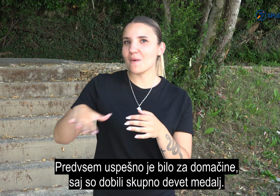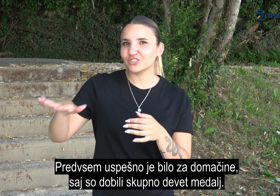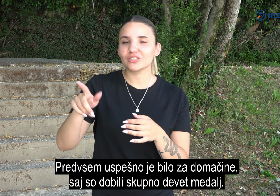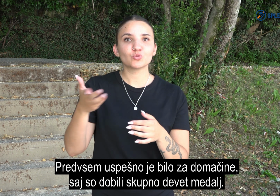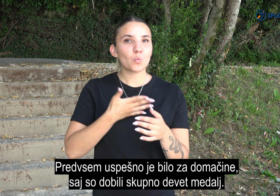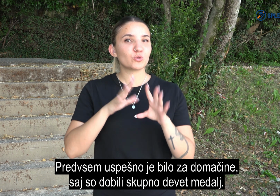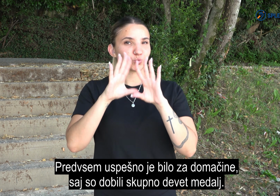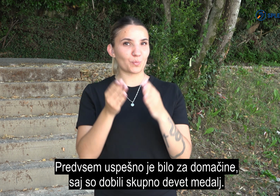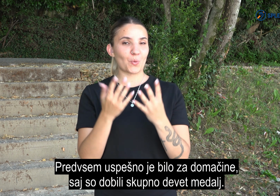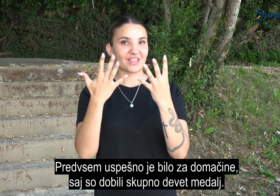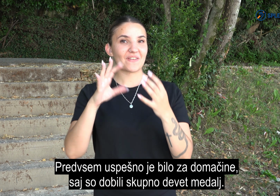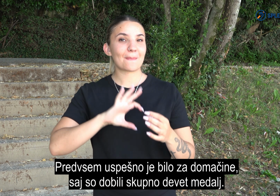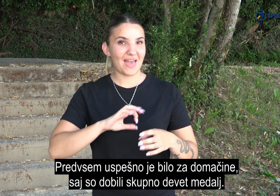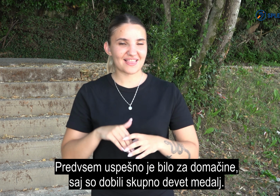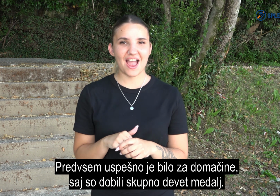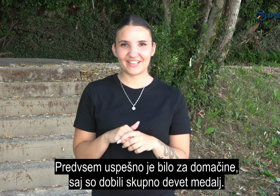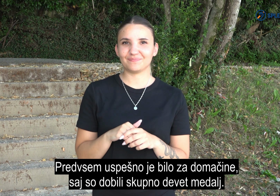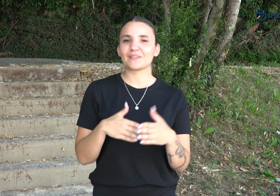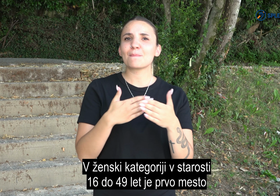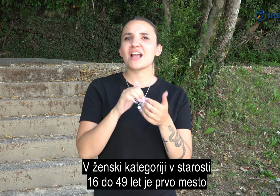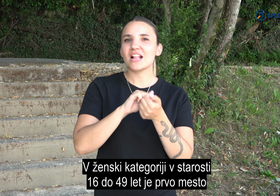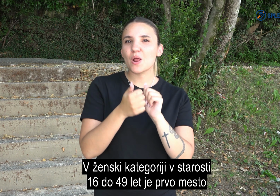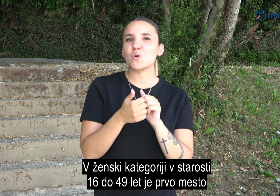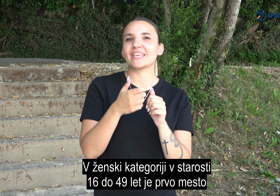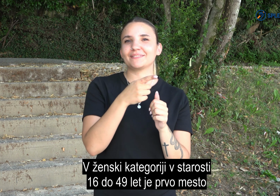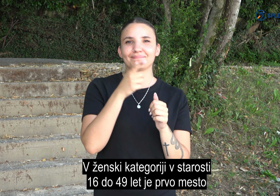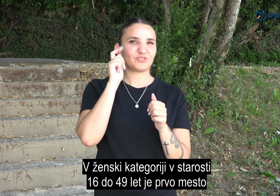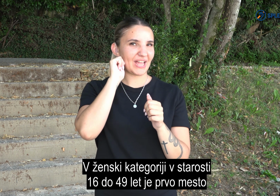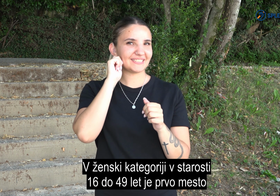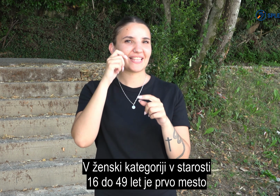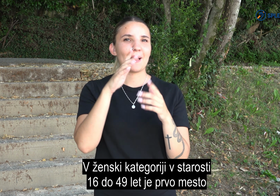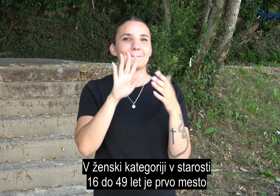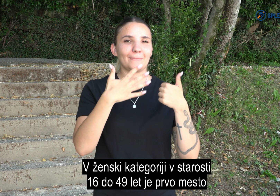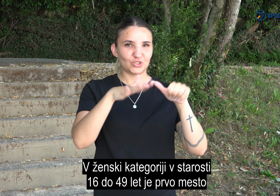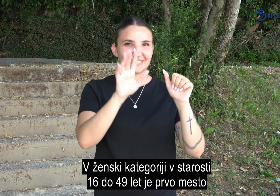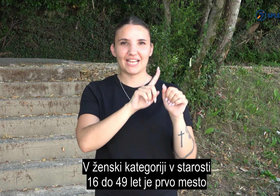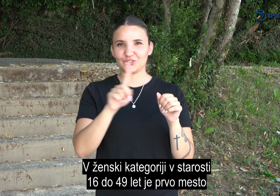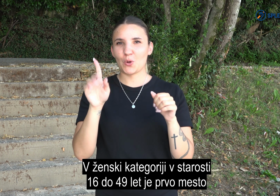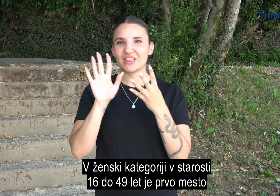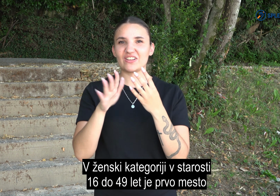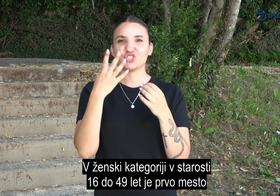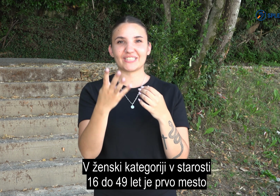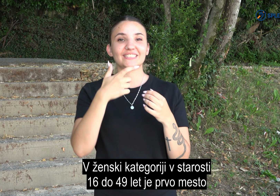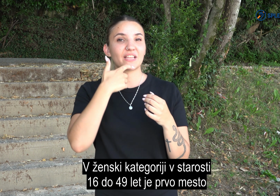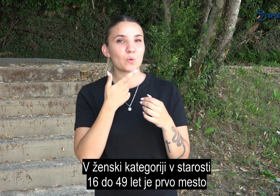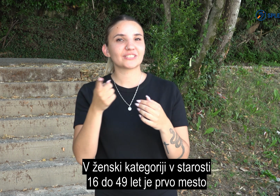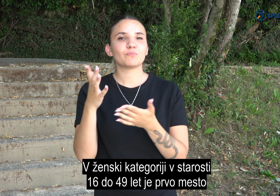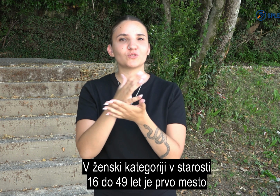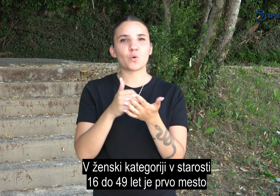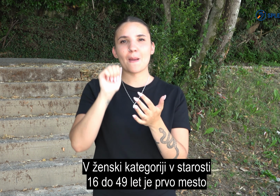uspešno je bilo za domačine, saj so dobili skupno 9 medalj. V ženski kategoriji v starosti 16 do 49